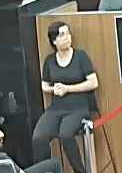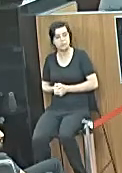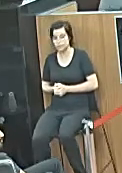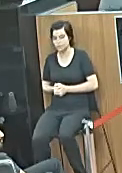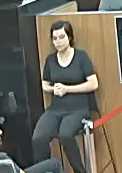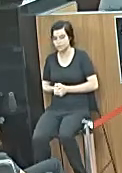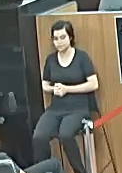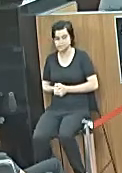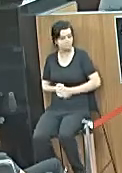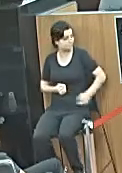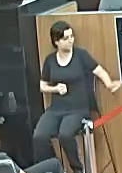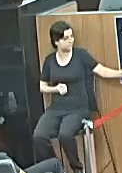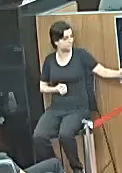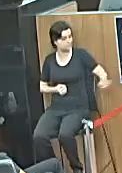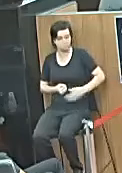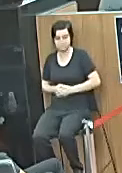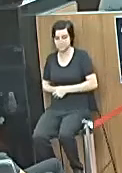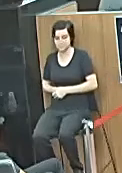ato